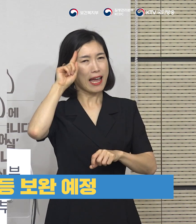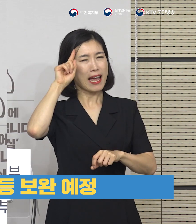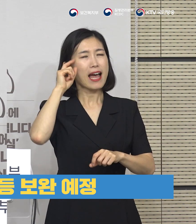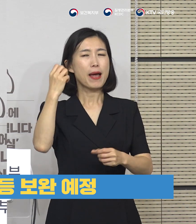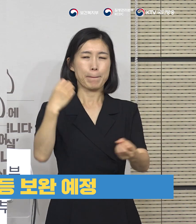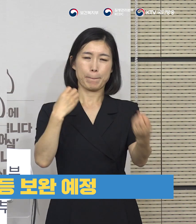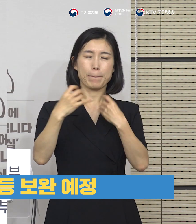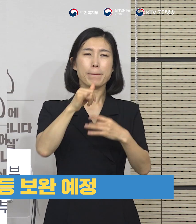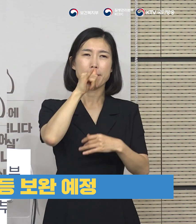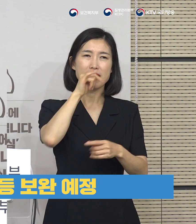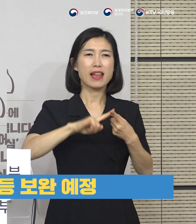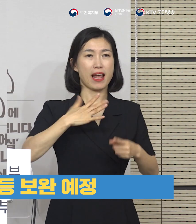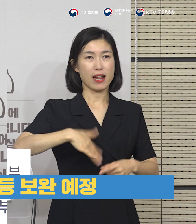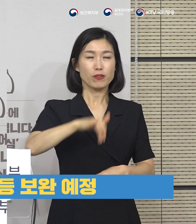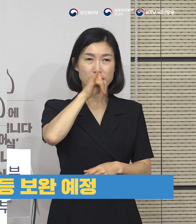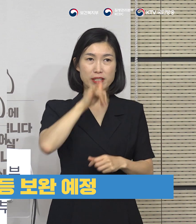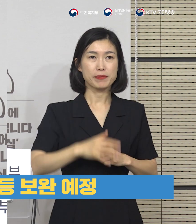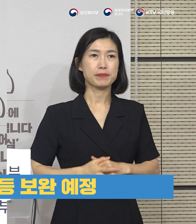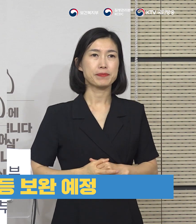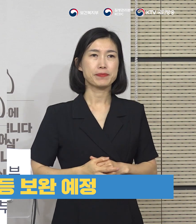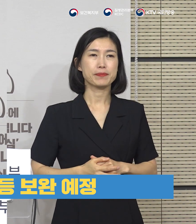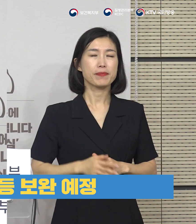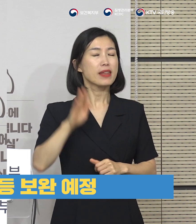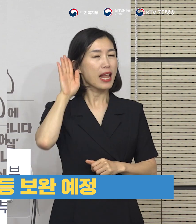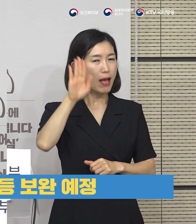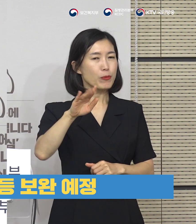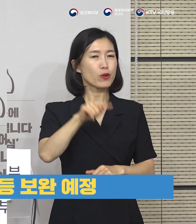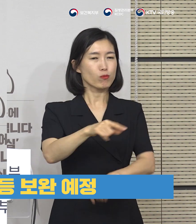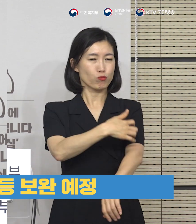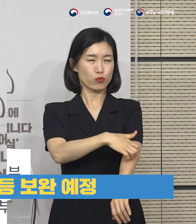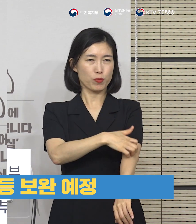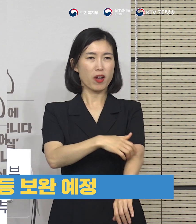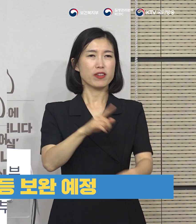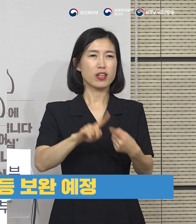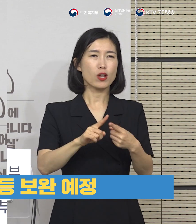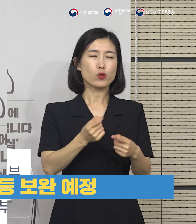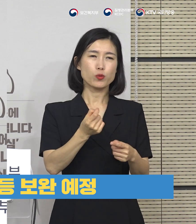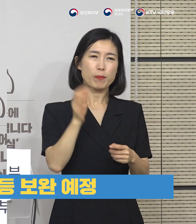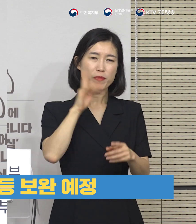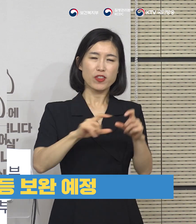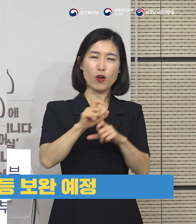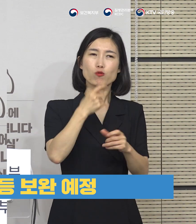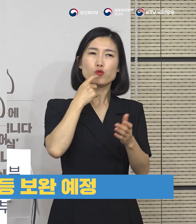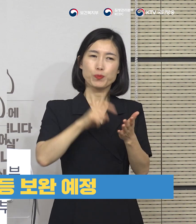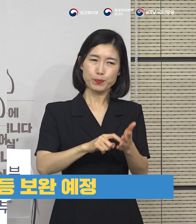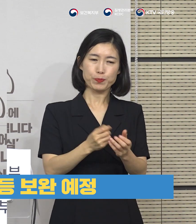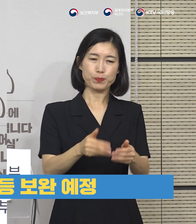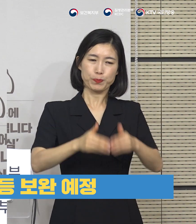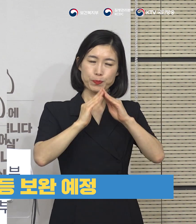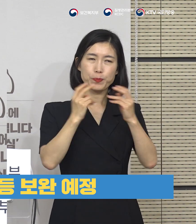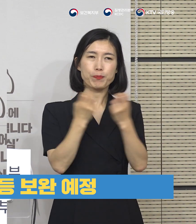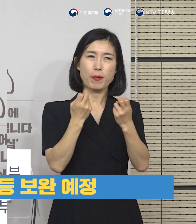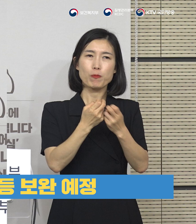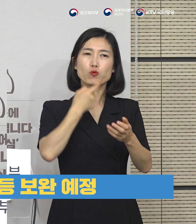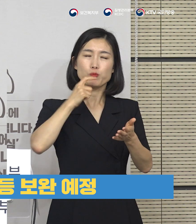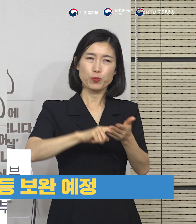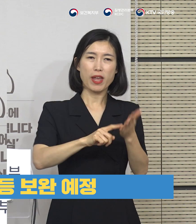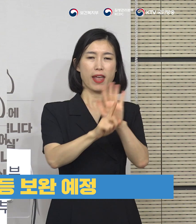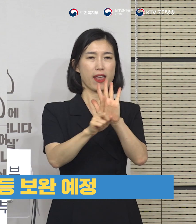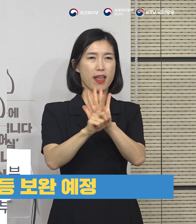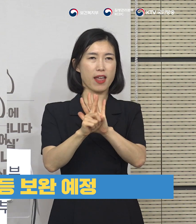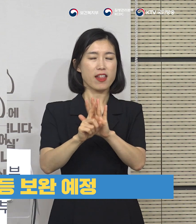분들이 많은 것으로 알고 있습니다. 최대한 그런 부분들에 대해서 보다 쉽게 안내 받을 수 있도록